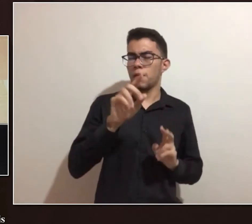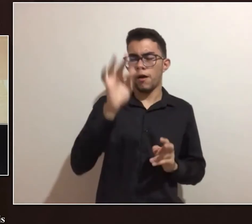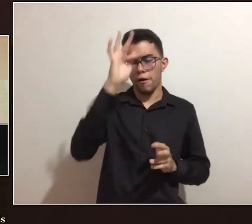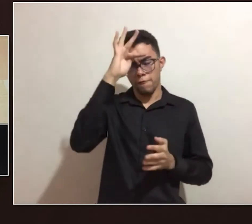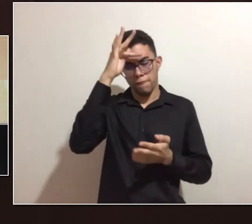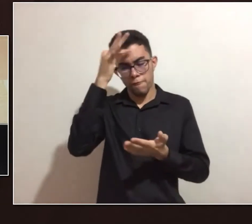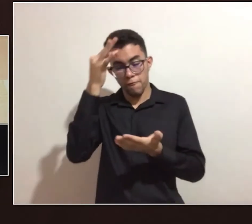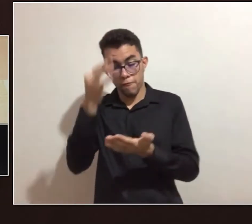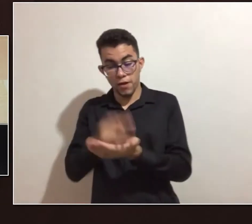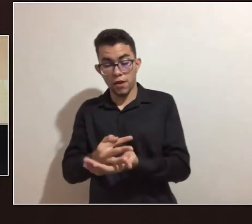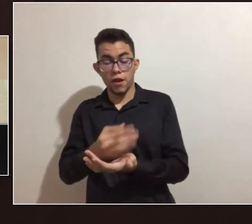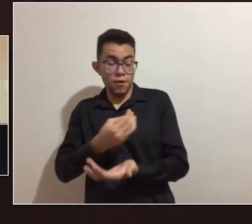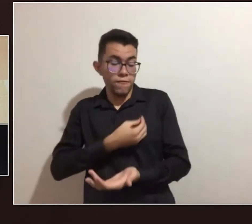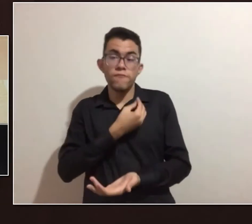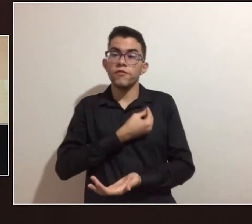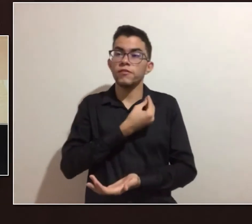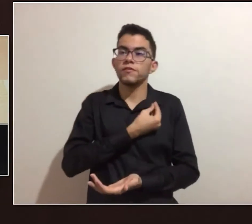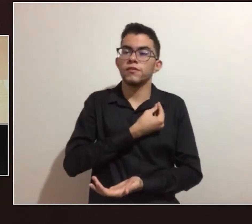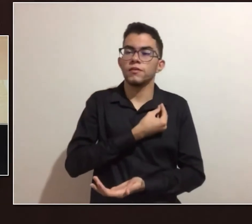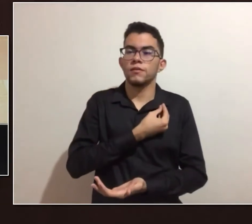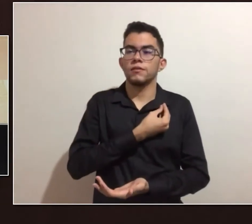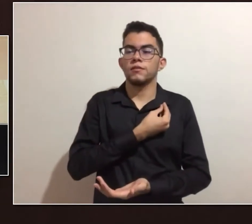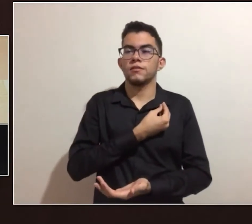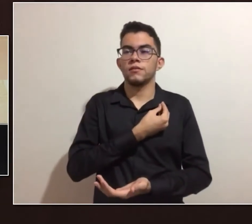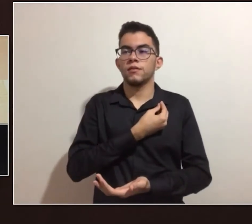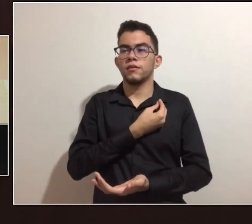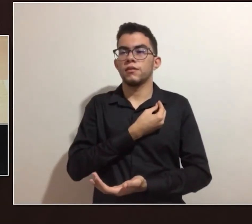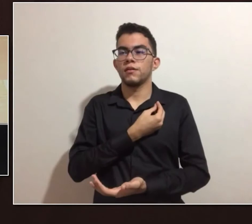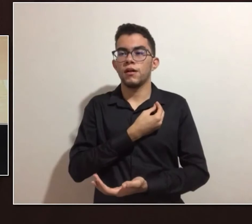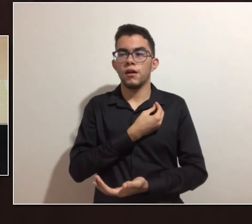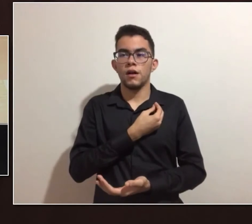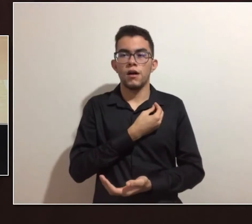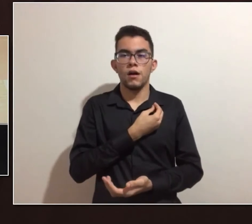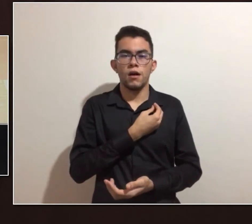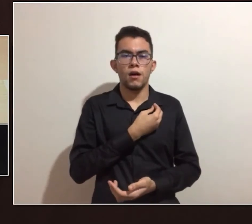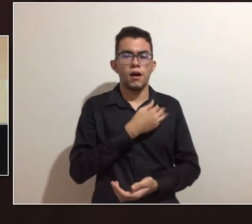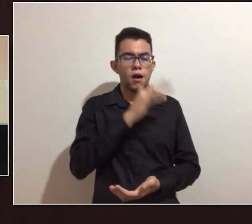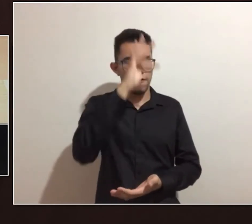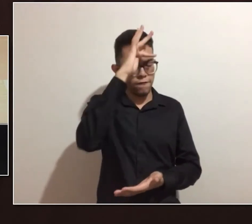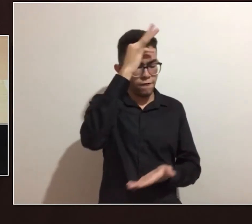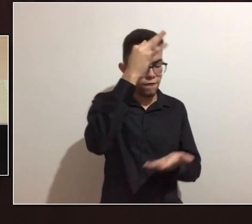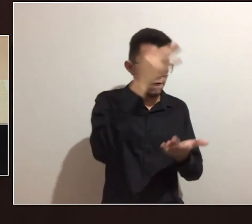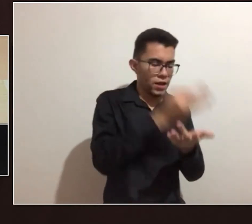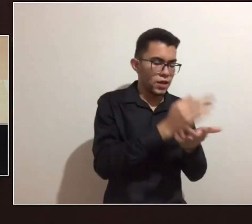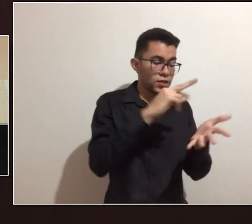religião. A fé é a apresentação de uma pessoa viva.